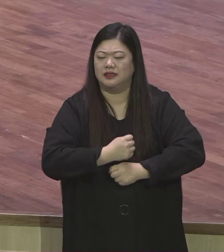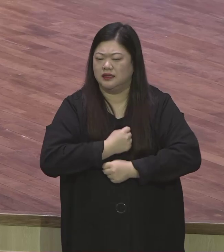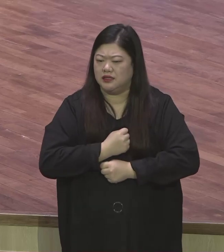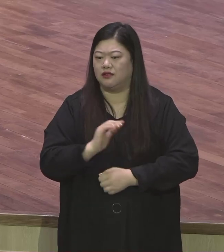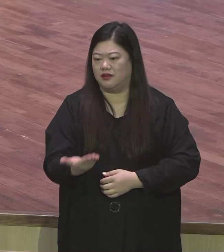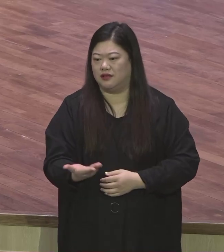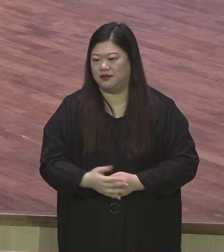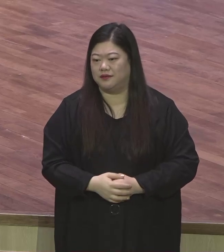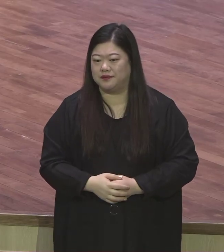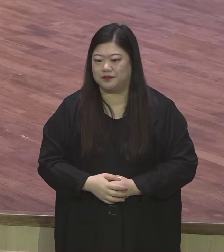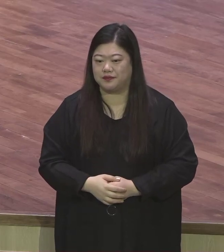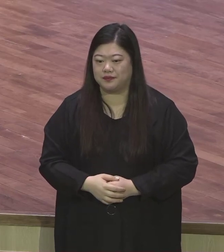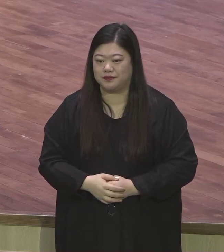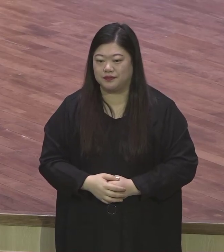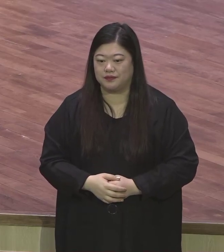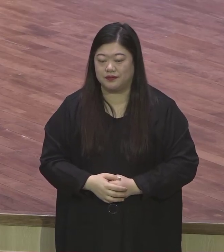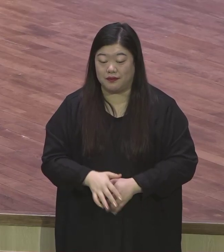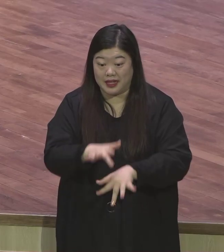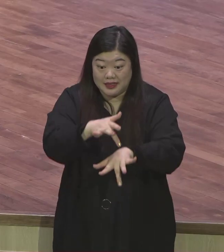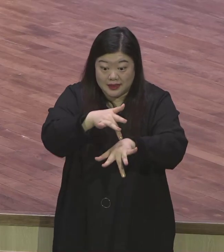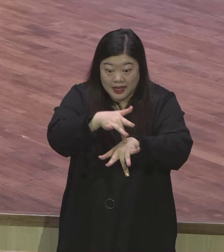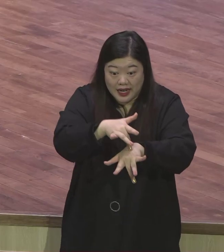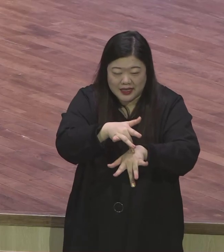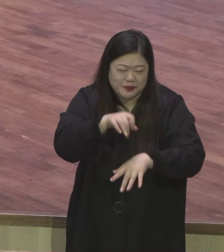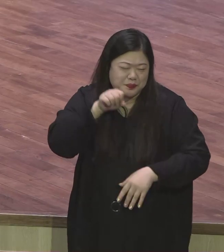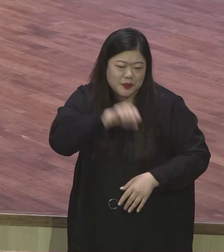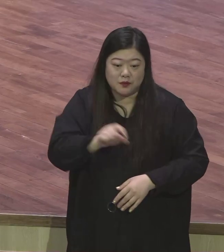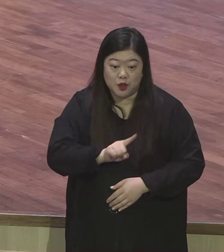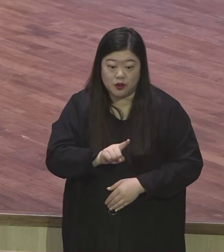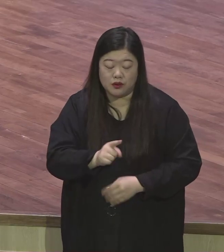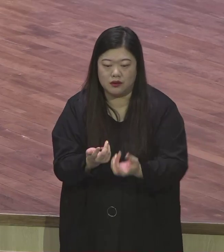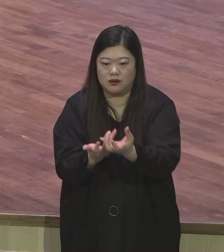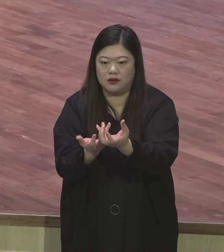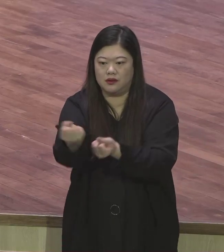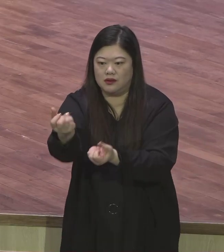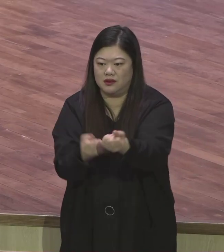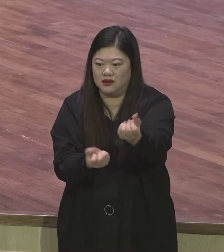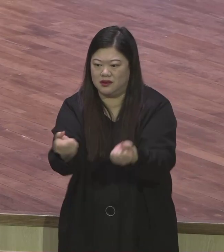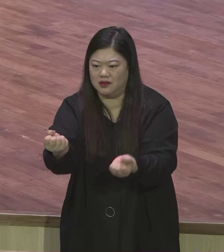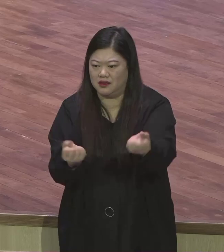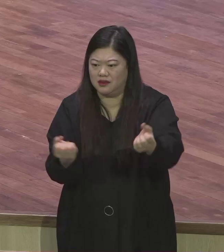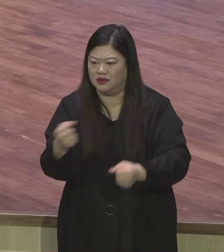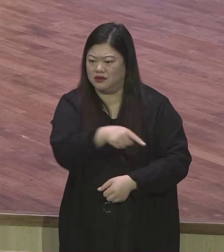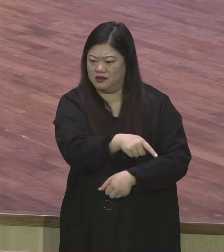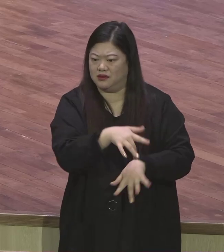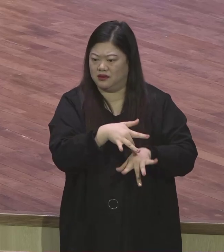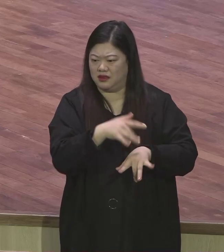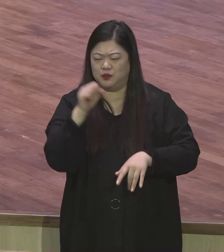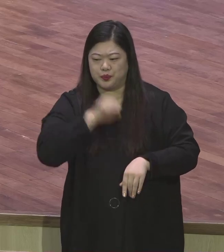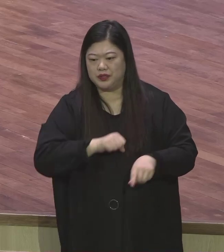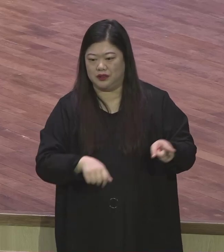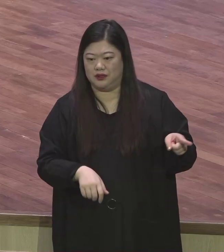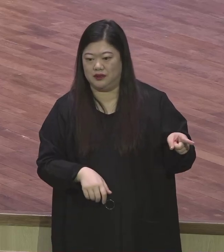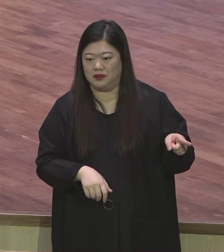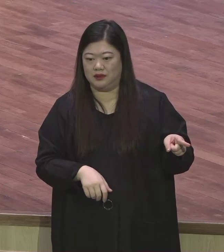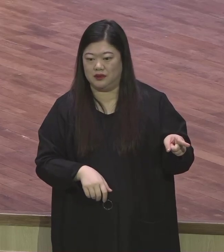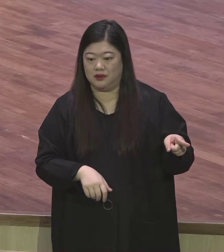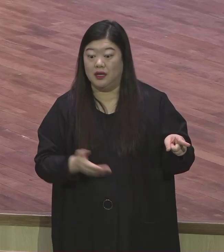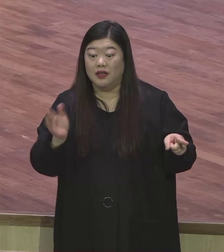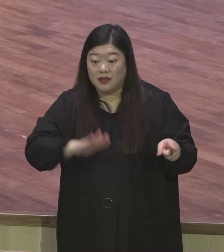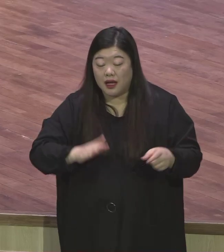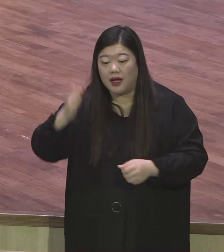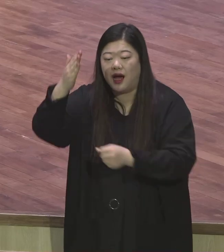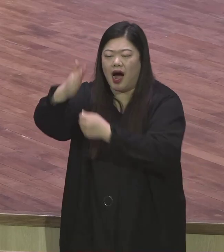것입니다. 사탄은 우리가 하나 되는 것을 싫어하고 우리를 분열시키지만은 성령은 우리를